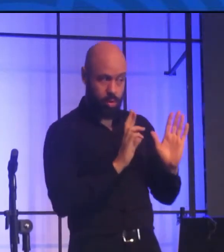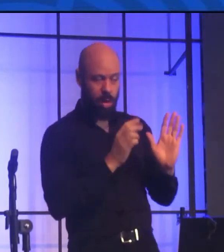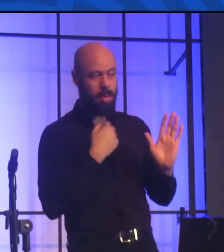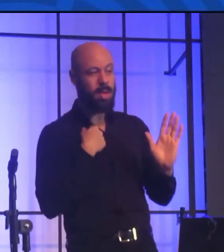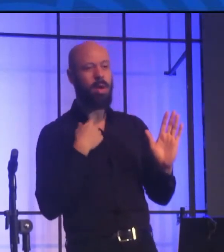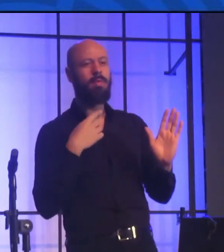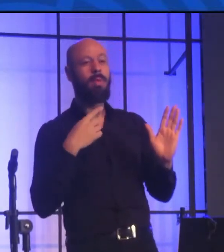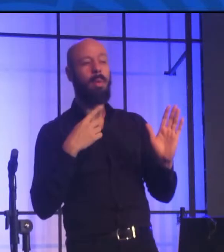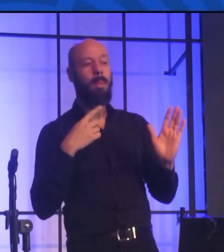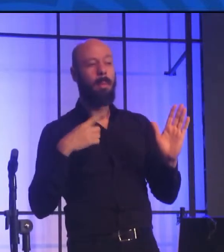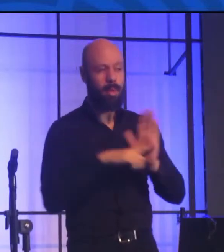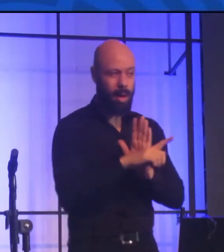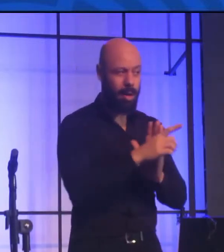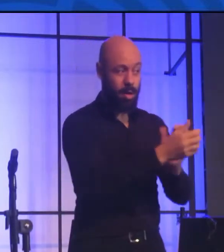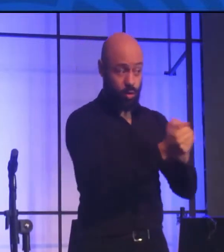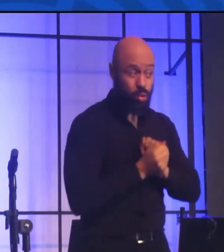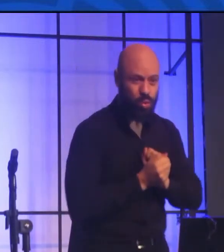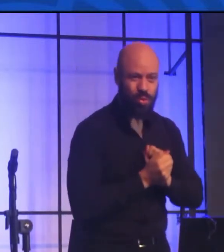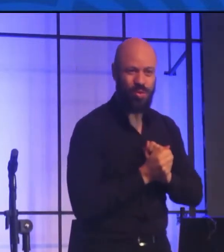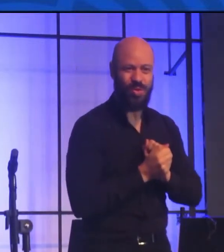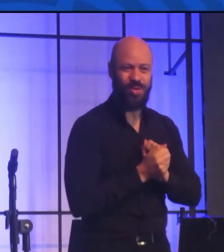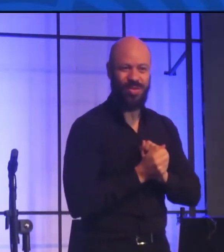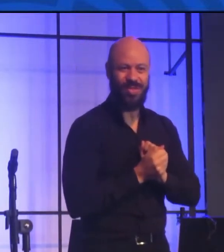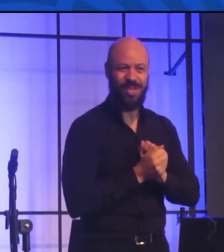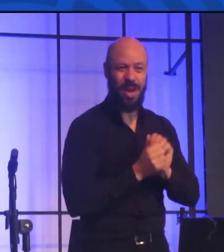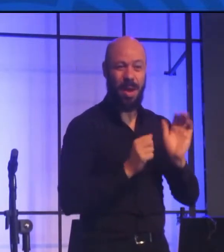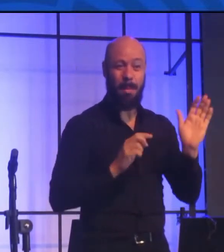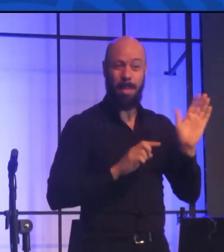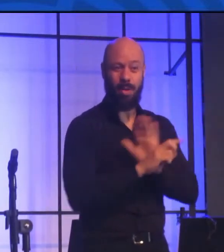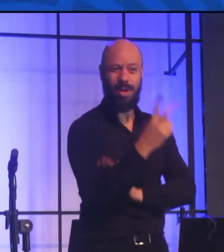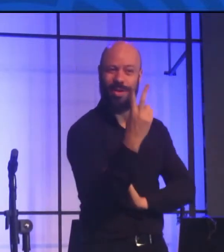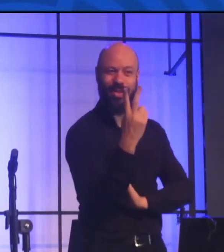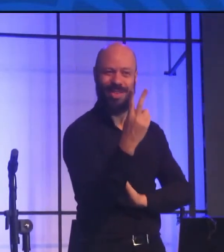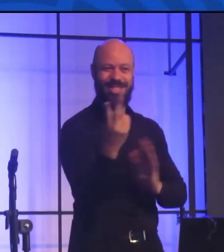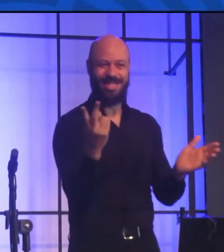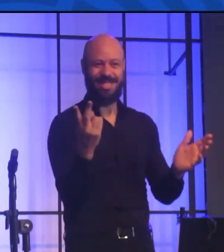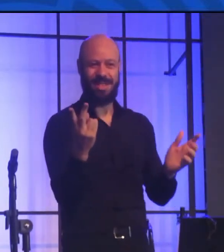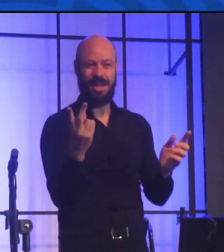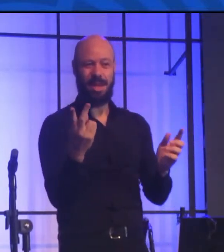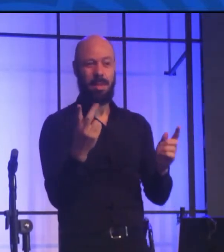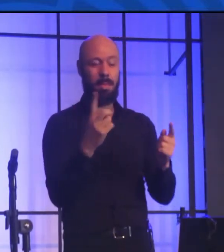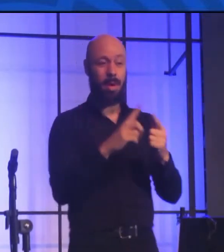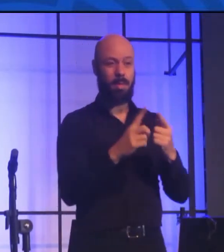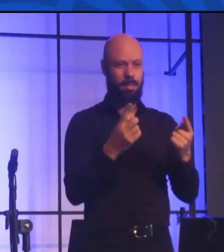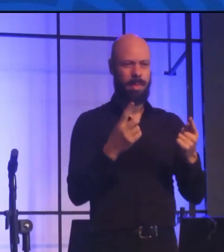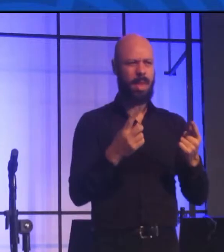Porque provavelmente aquele menino disse: eu não quero apenas a permissão de Deus.